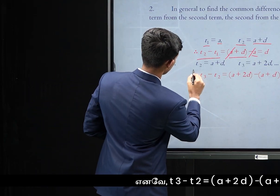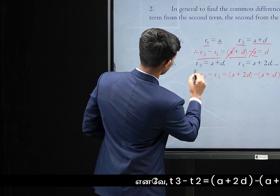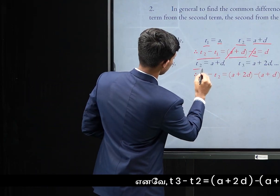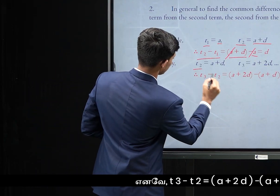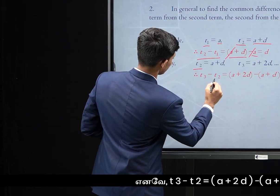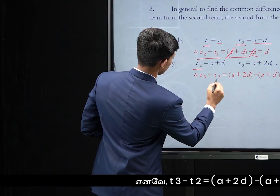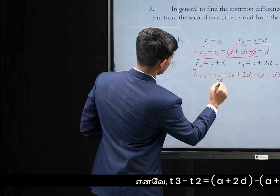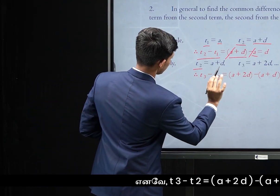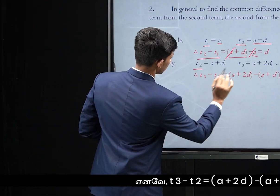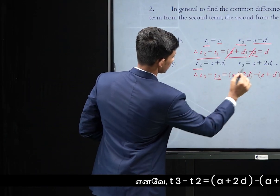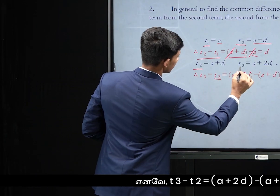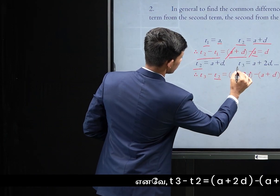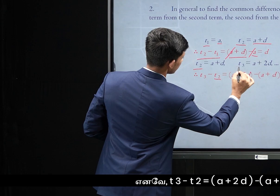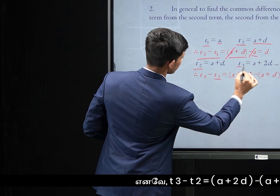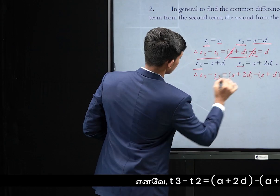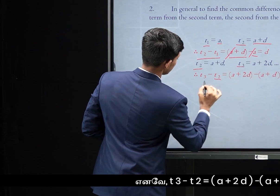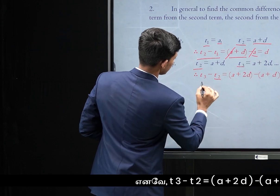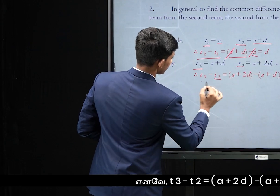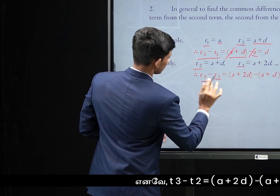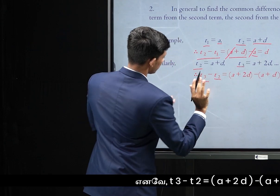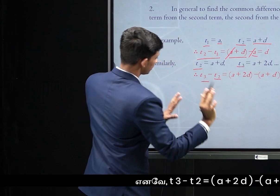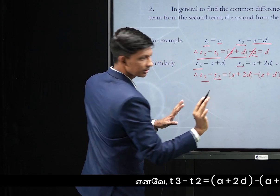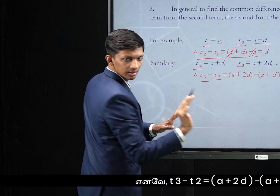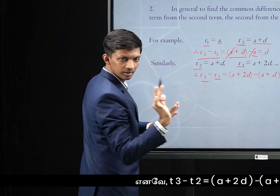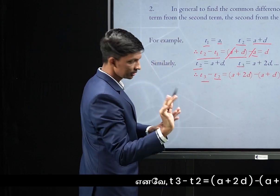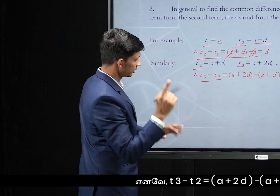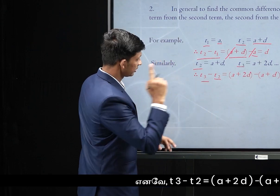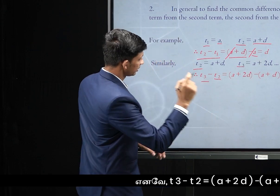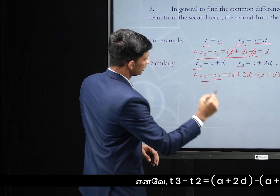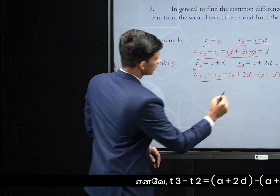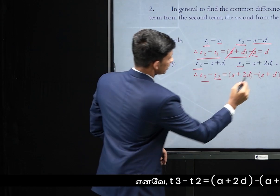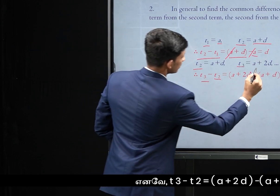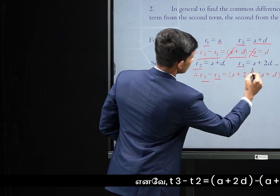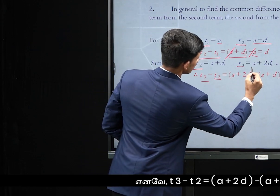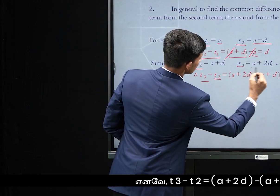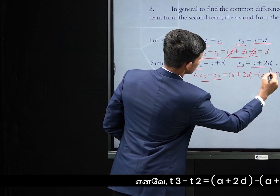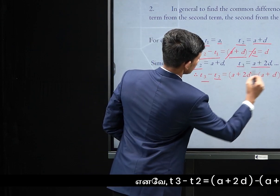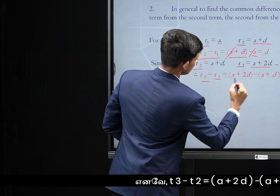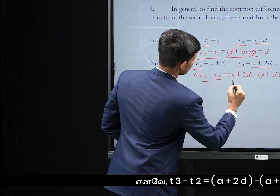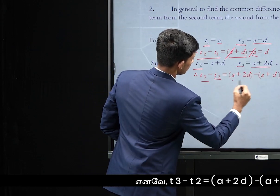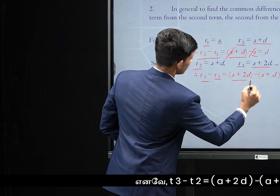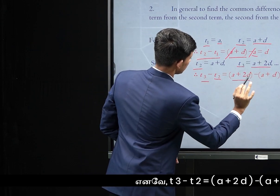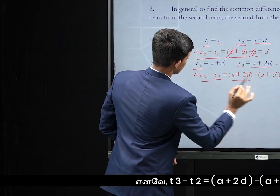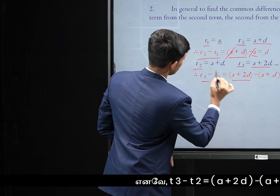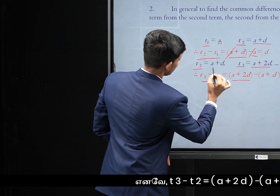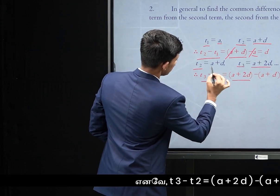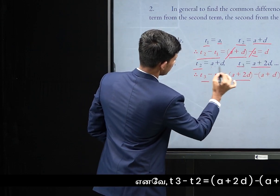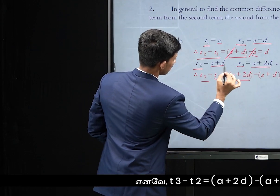ஈடு அடைப்புக்குறிக்குள் ஏ கூட்டல் 2 டி கழித்தல் அடைப்புக்குறிக்குள் ஏ கூட்டல் டி ஈடு